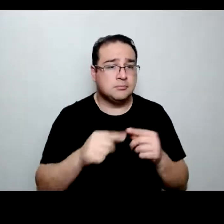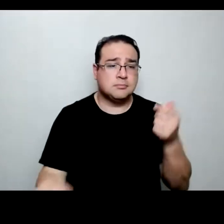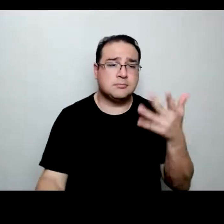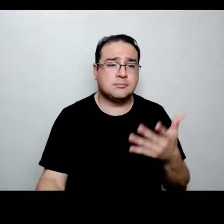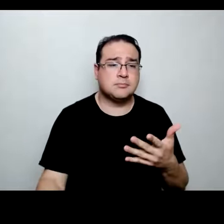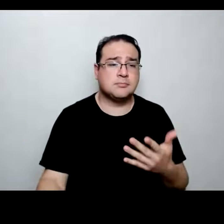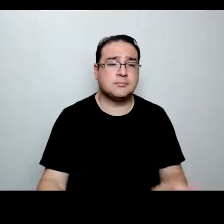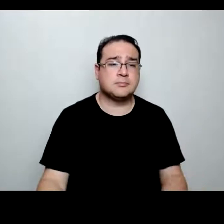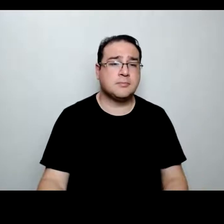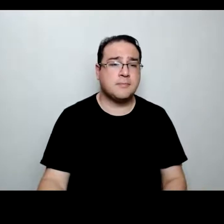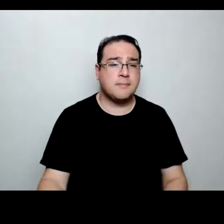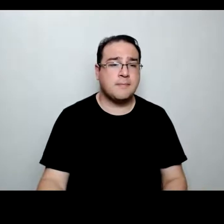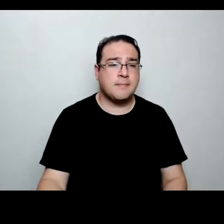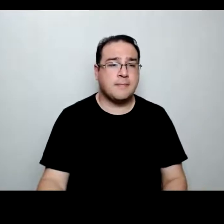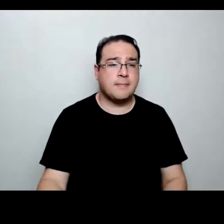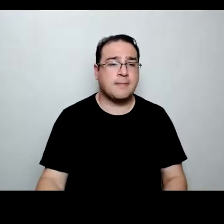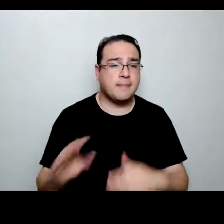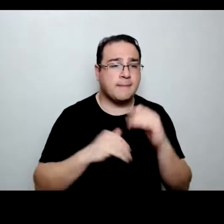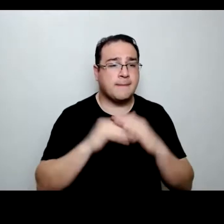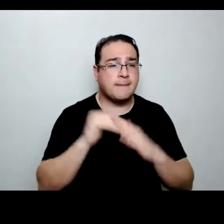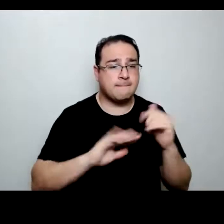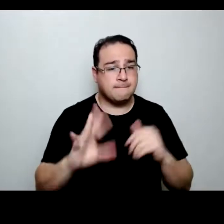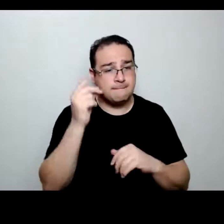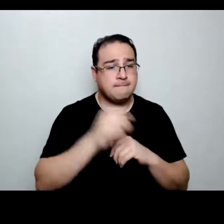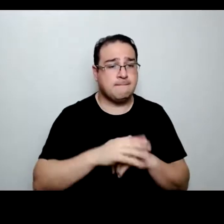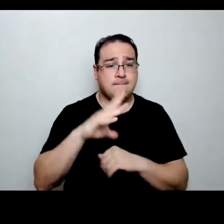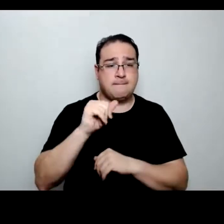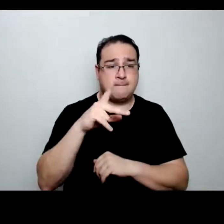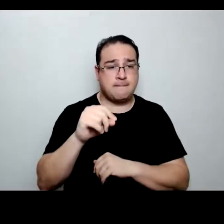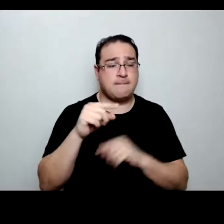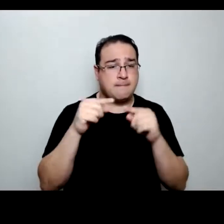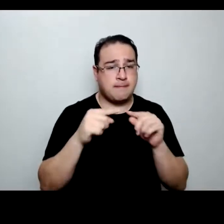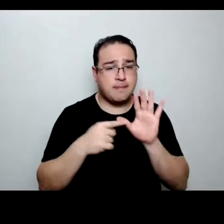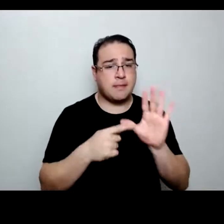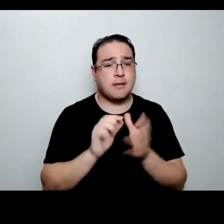na prática, o que acontece é que os cadernos de campo,